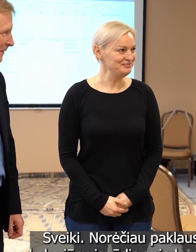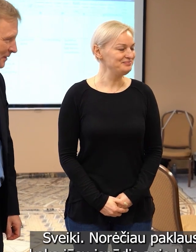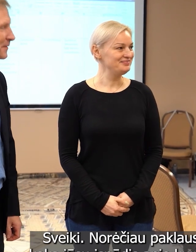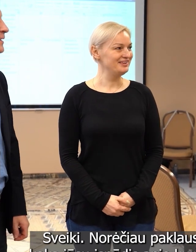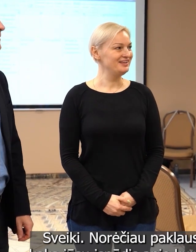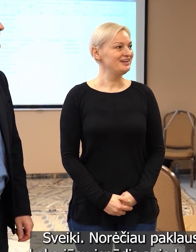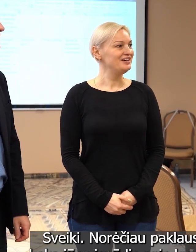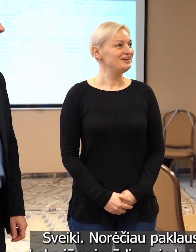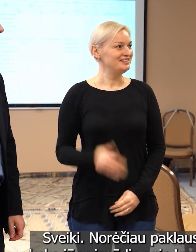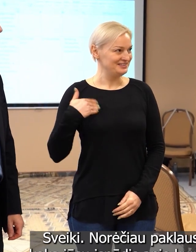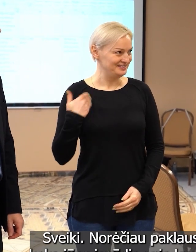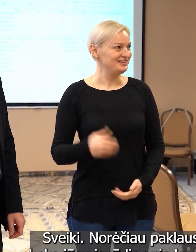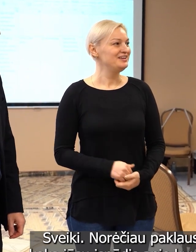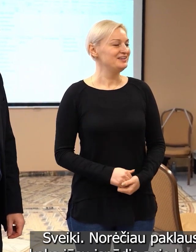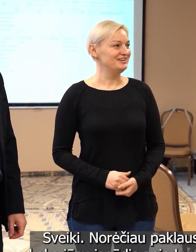Sveiki.